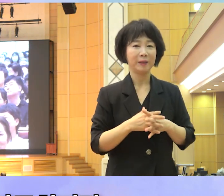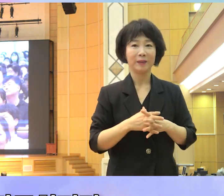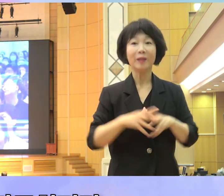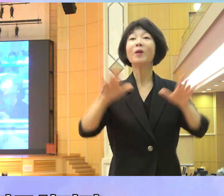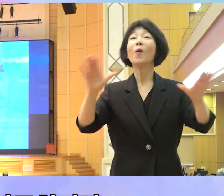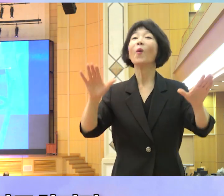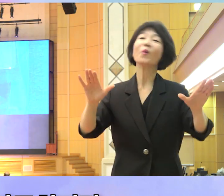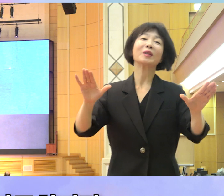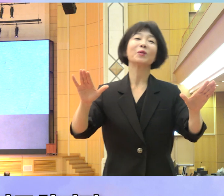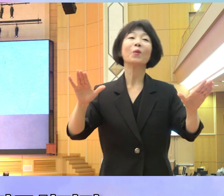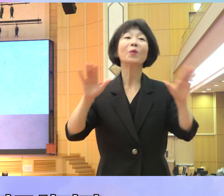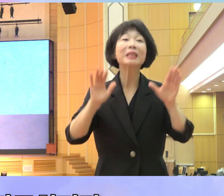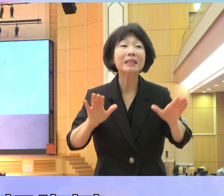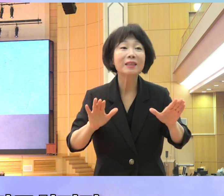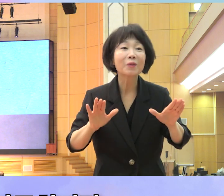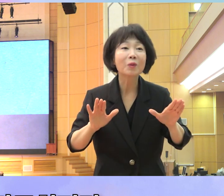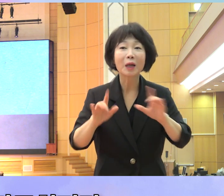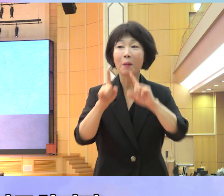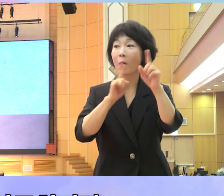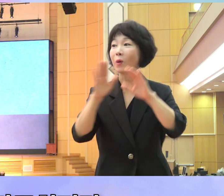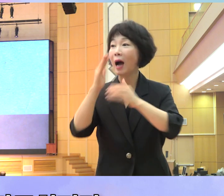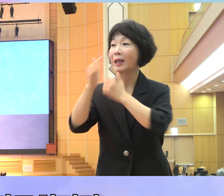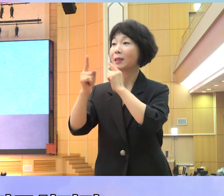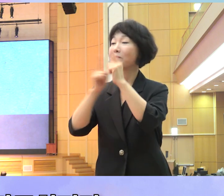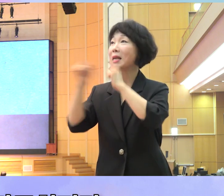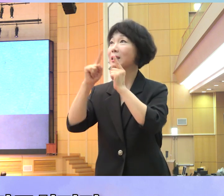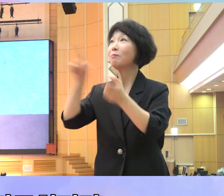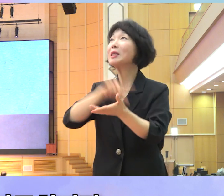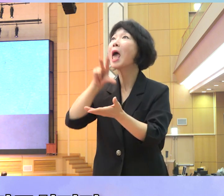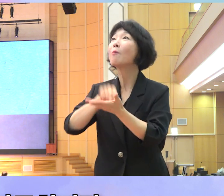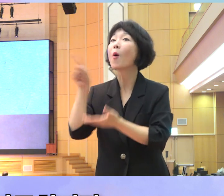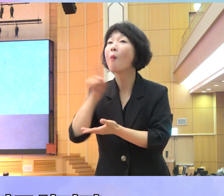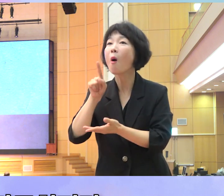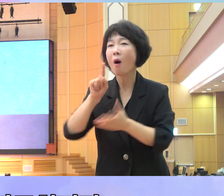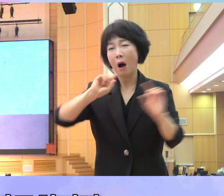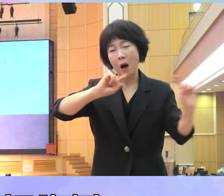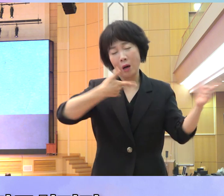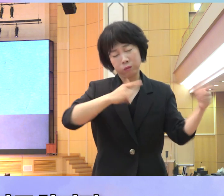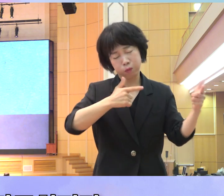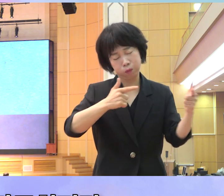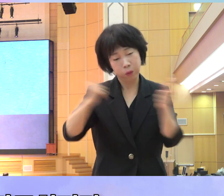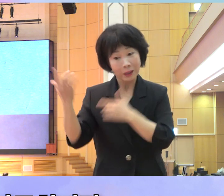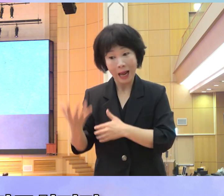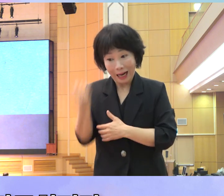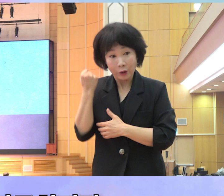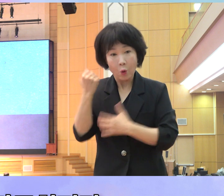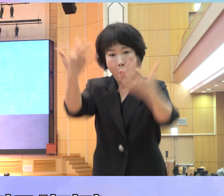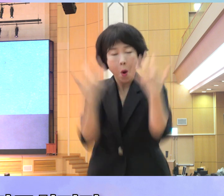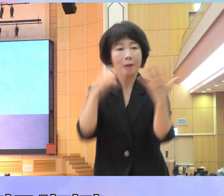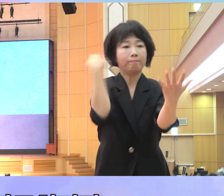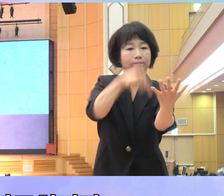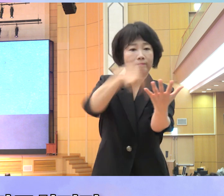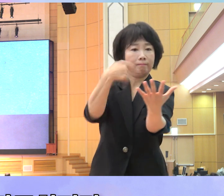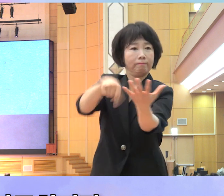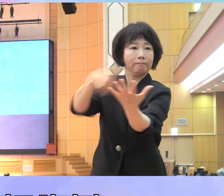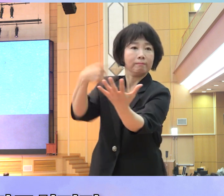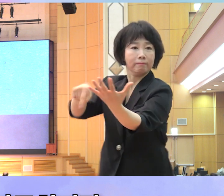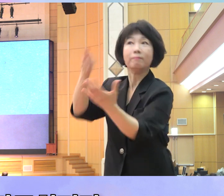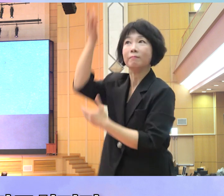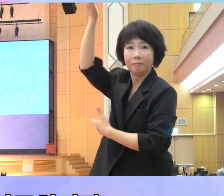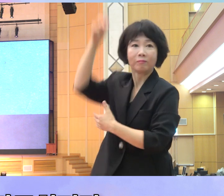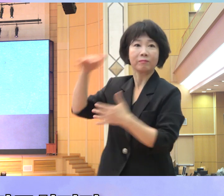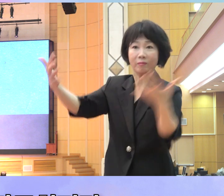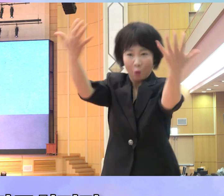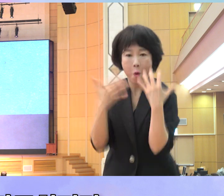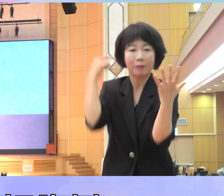자, 오늘은 여러 가지로 가르치시니라 라는 제목으로 귀한 말씀을 나누도록 하겠습니다. 사실 저번